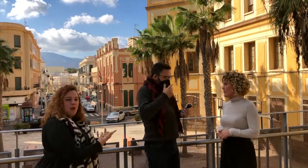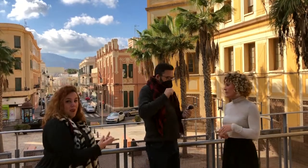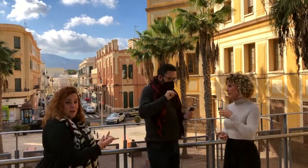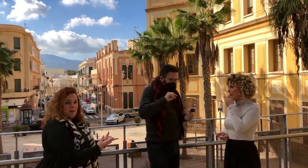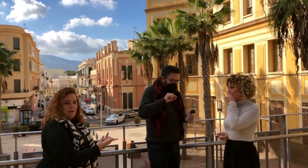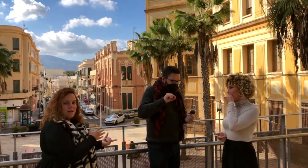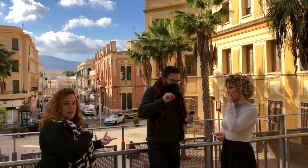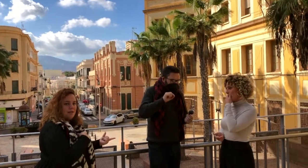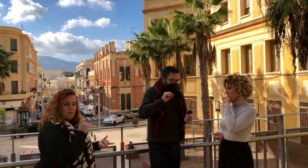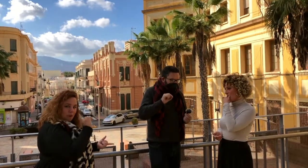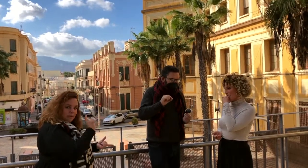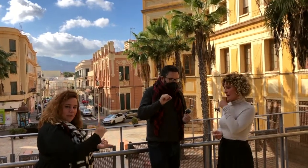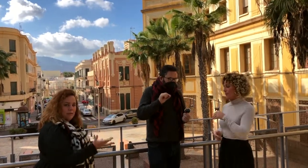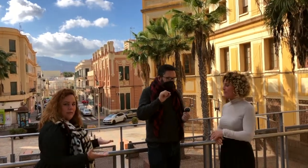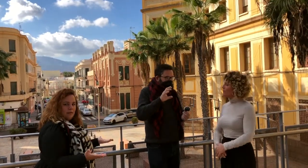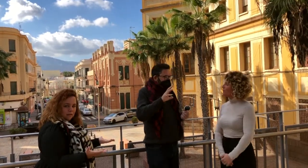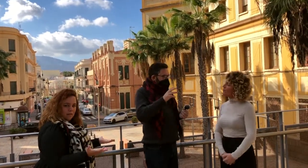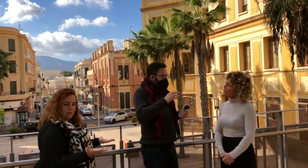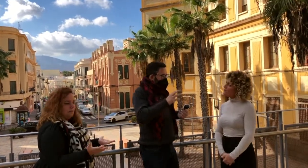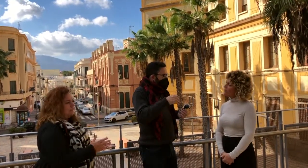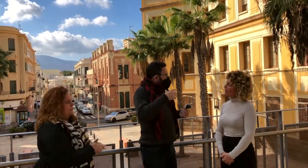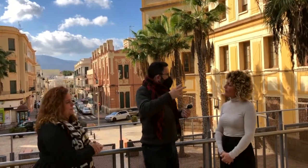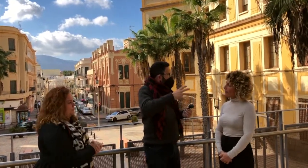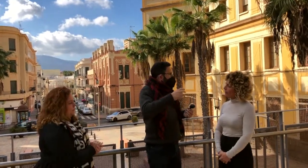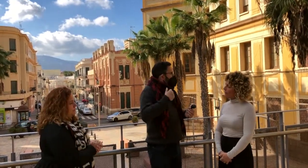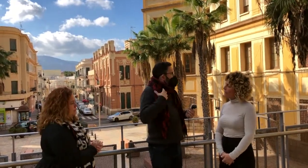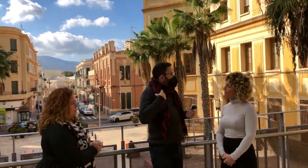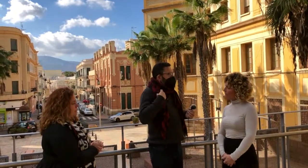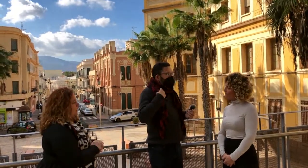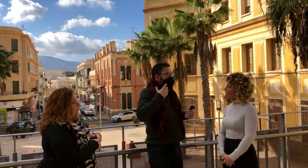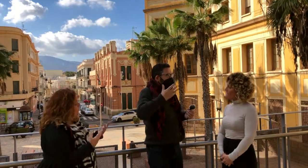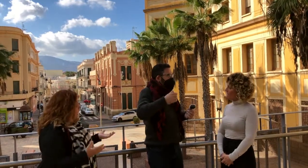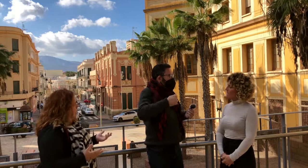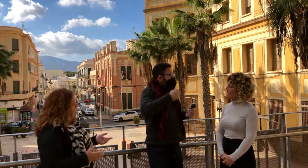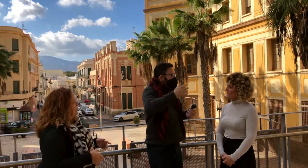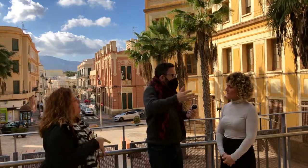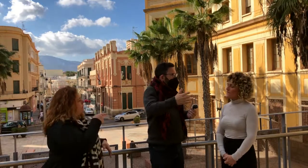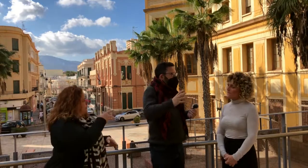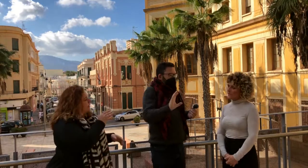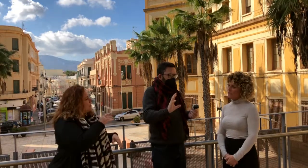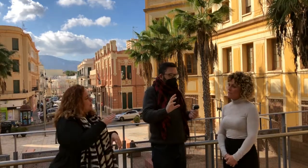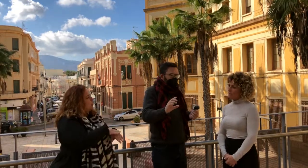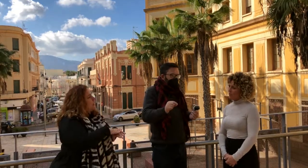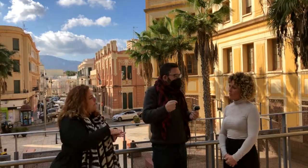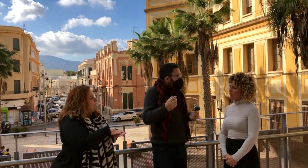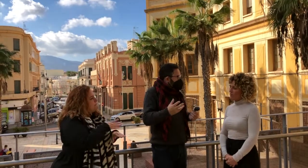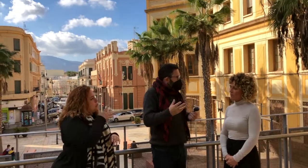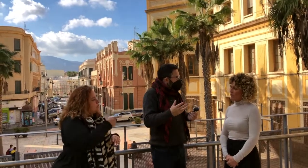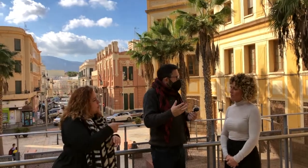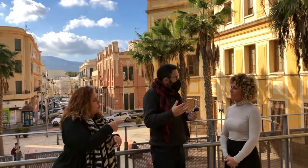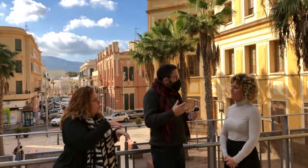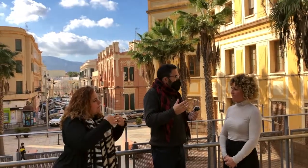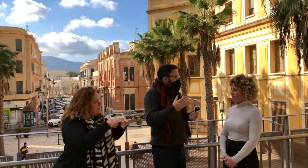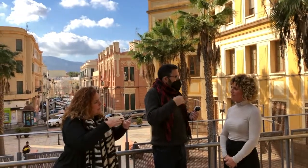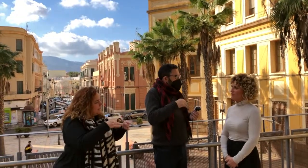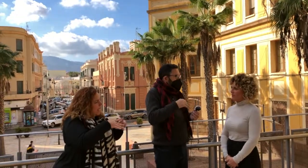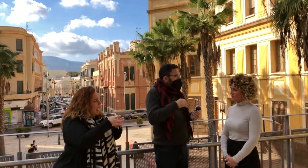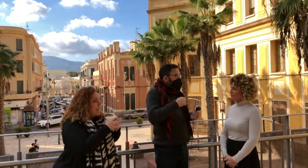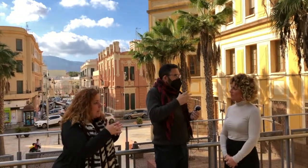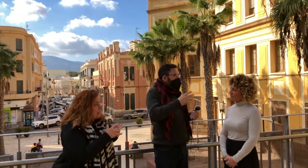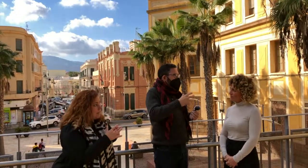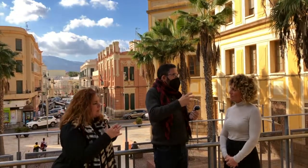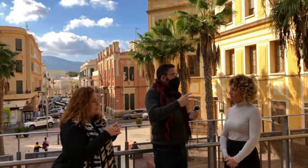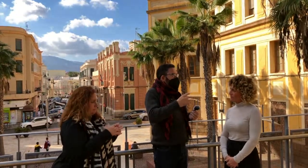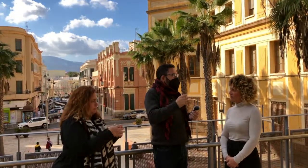hay una parte, igual que se nos facilitan dentro de los EPI, o sea, tienes un peligro, tienes un problema, se te facilitan herramientas. En este